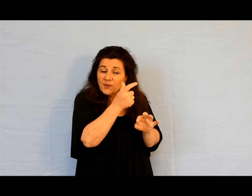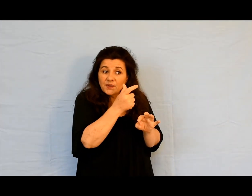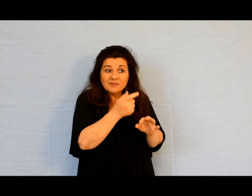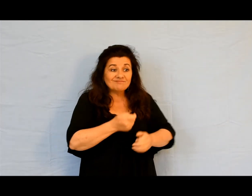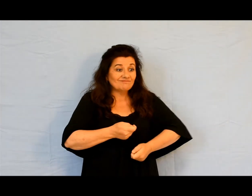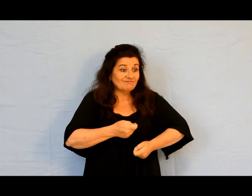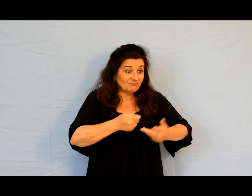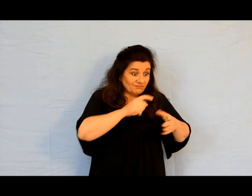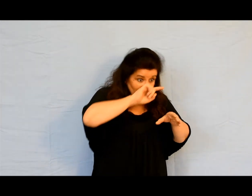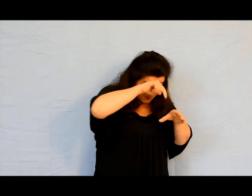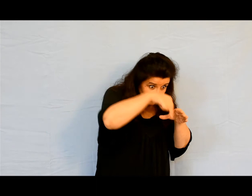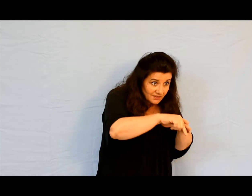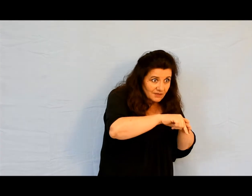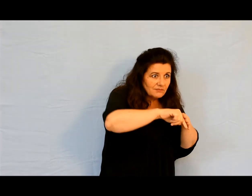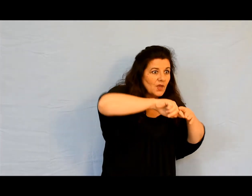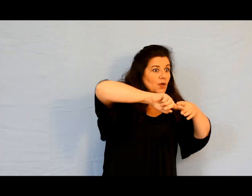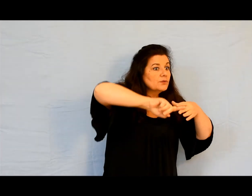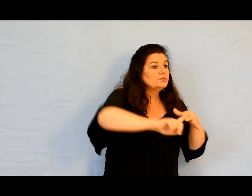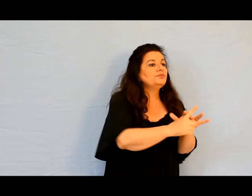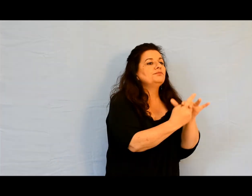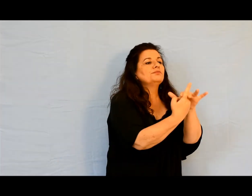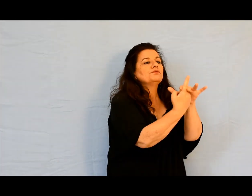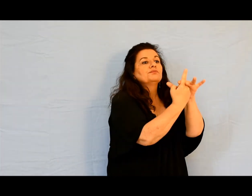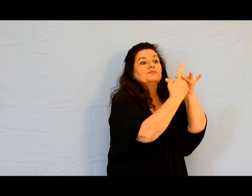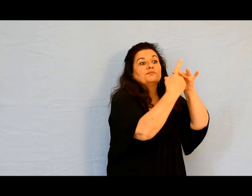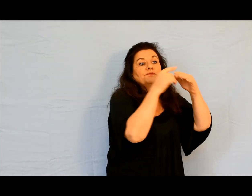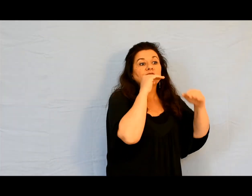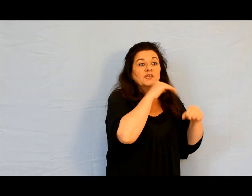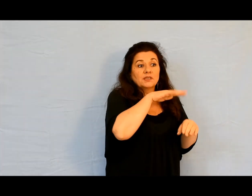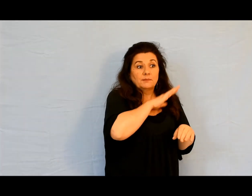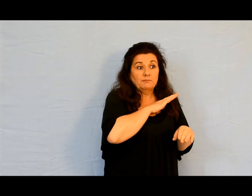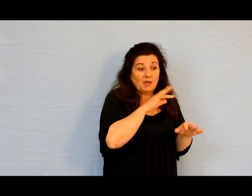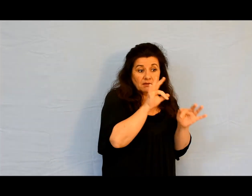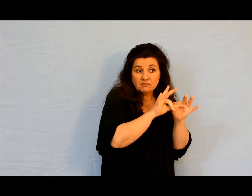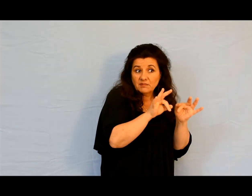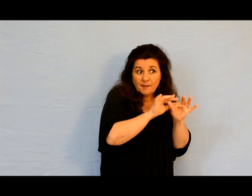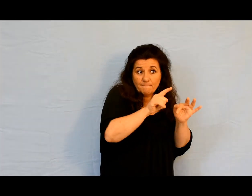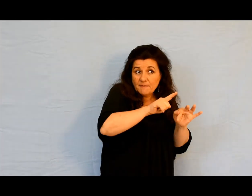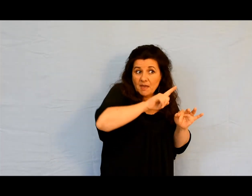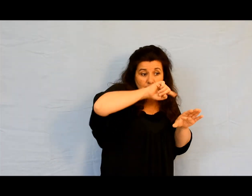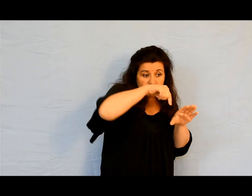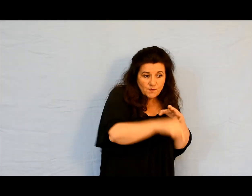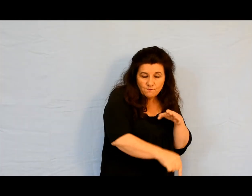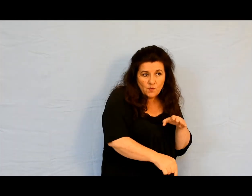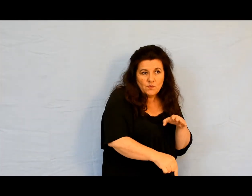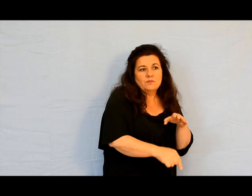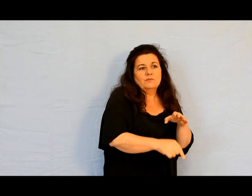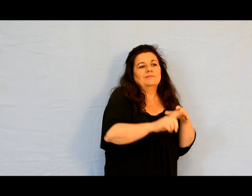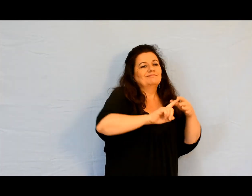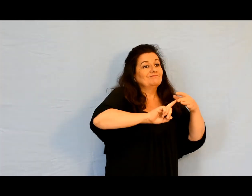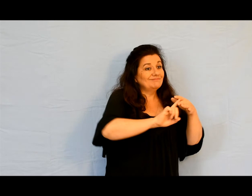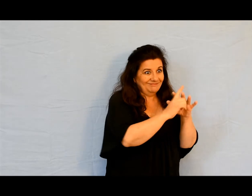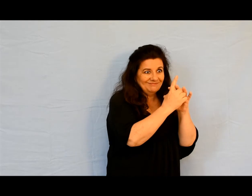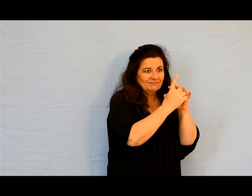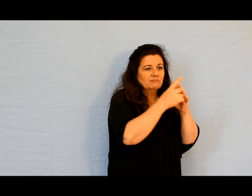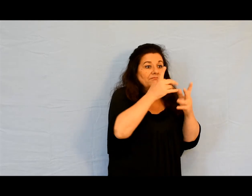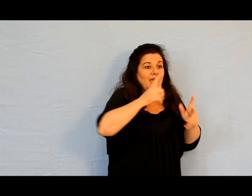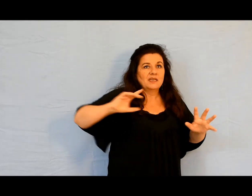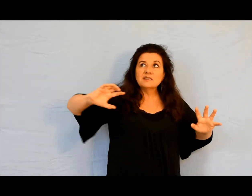Ils ont levé aussitôt, parce que la terre était peu profonde. Le soleil s'étant levé, ils